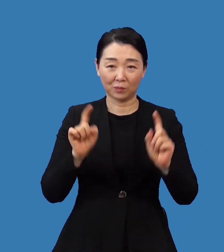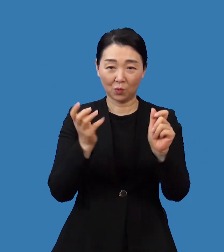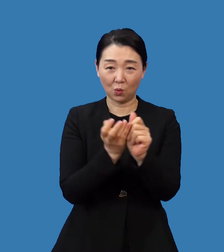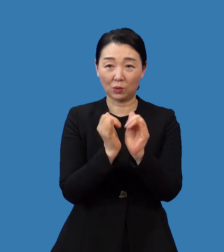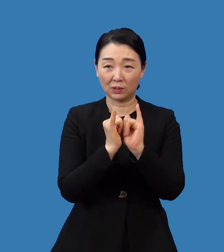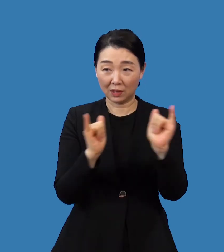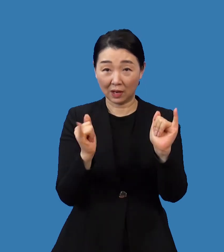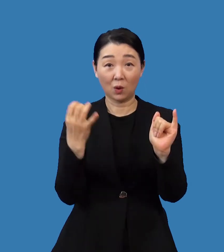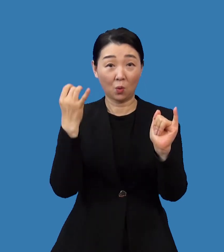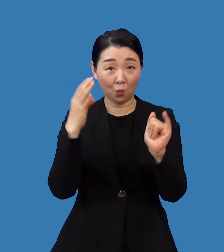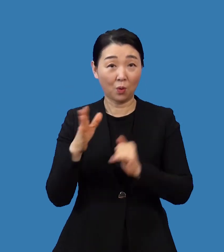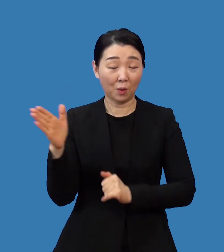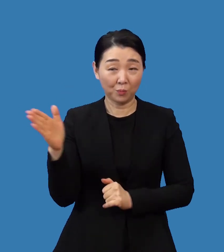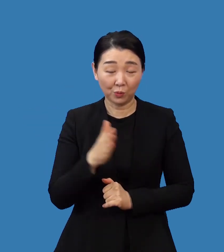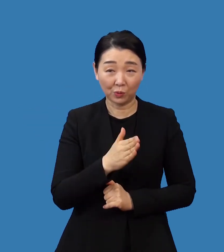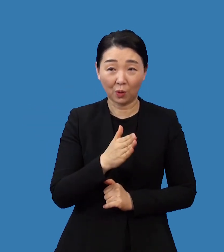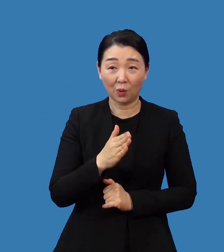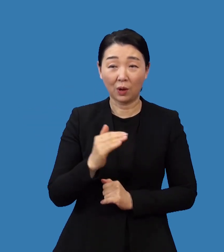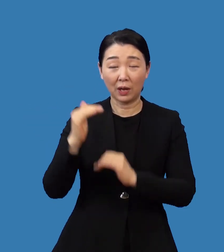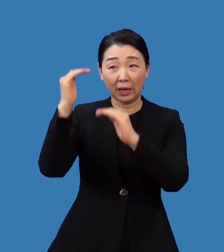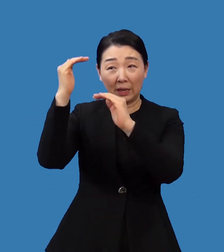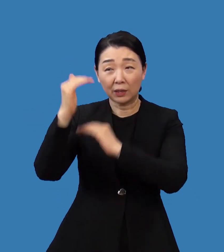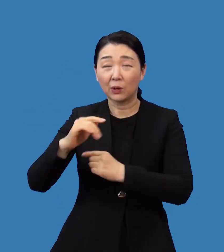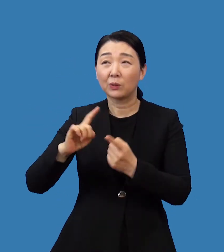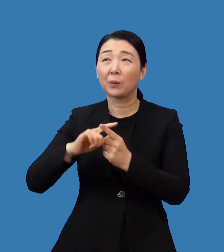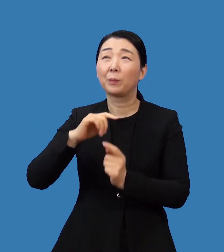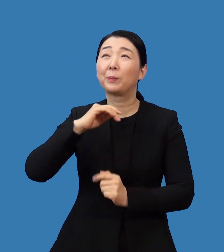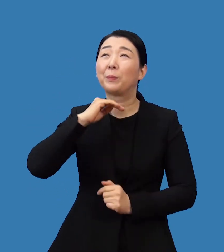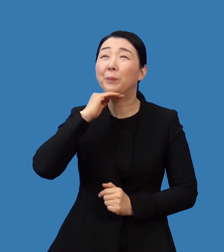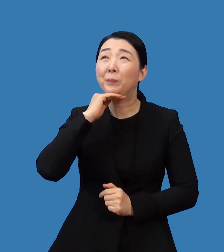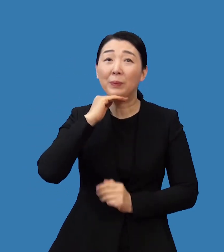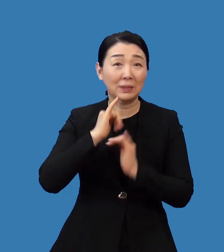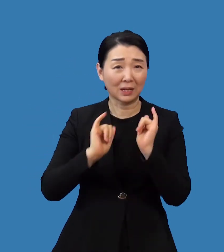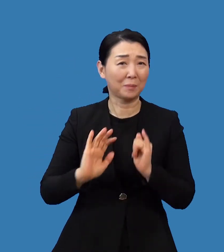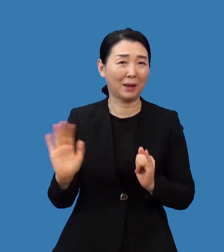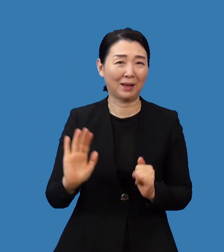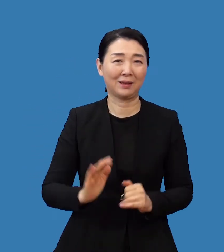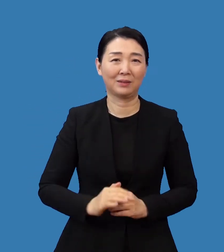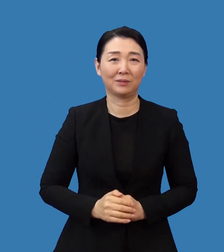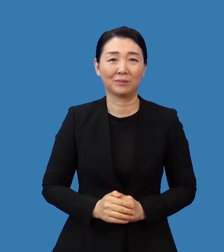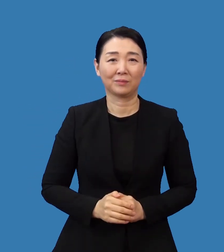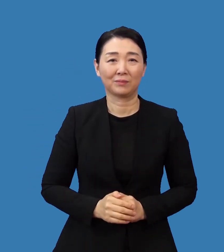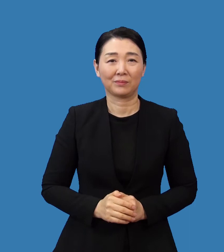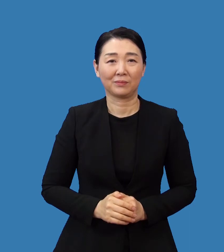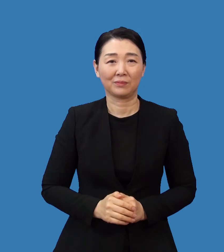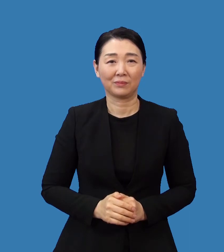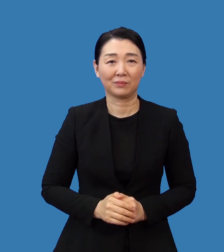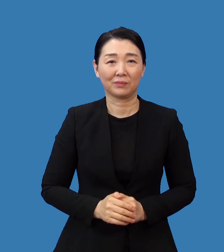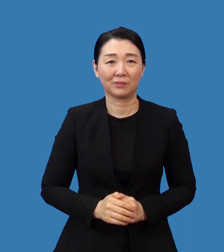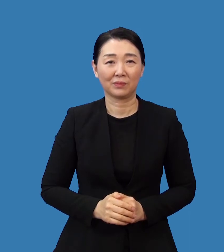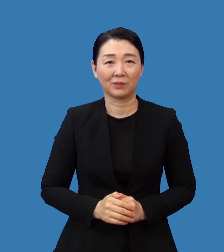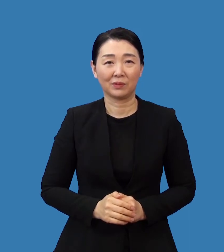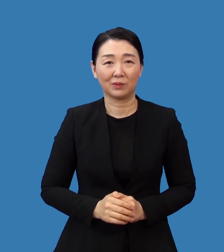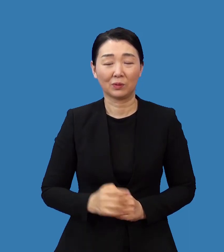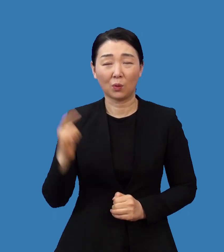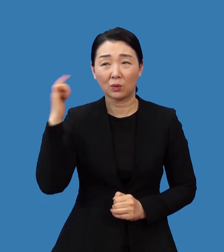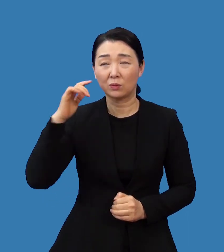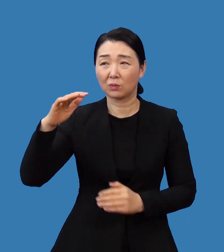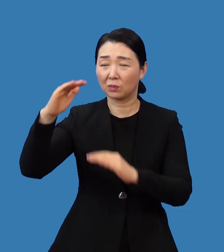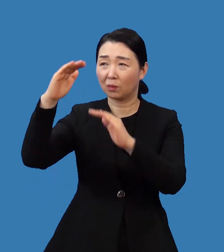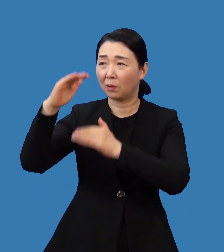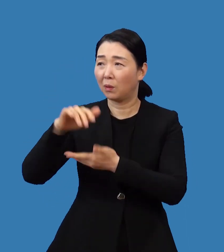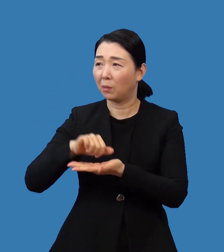목자들은 본래부터 이런 소식을 기다려온 사람들이 아니었고요. 또 이런 소식을 받아들일